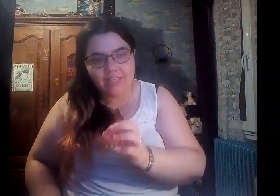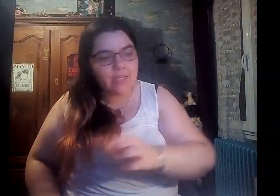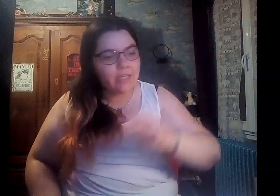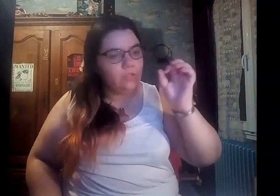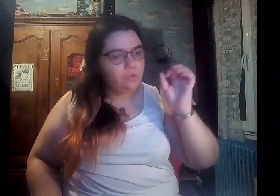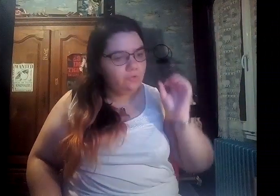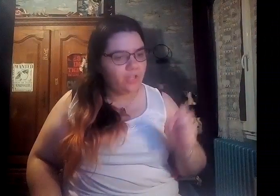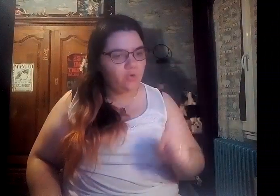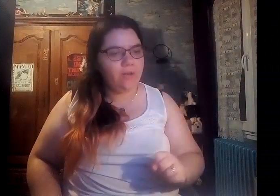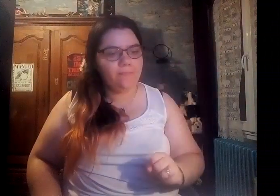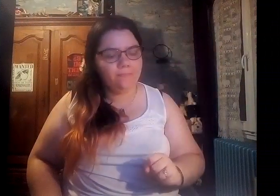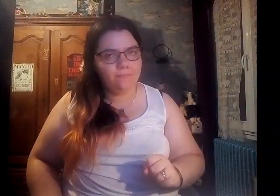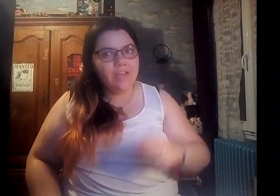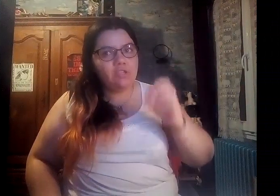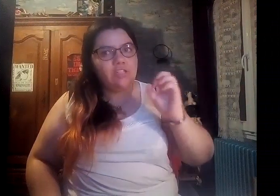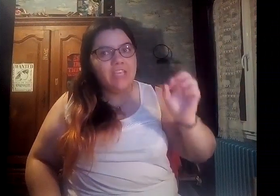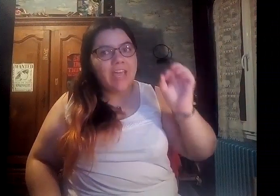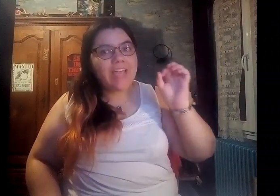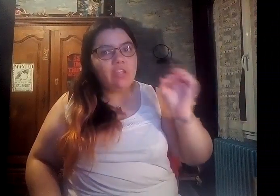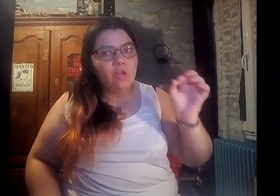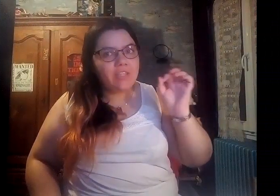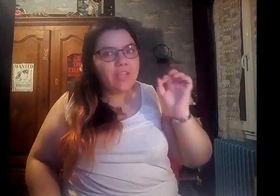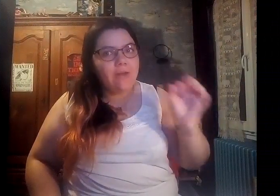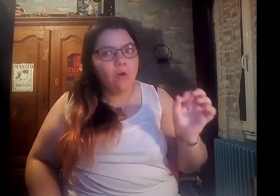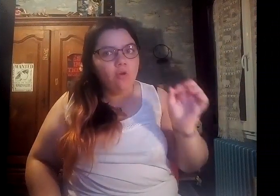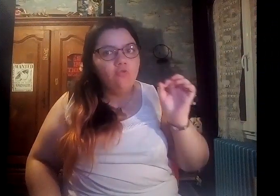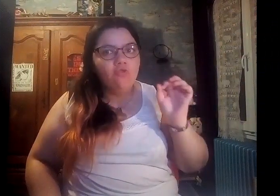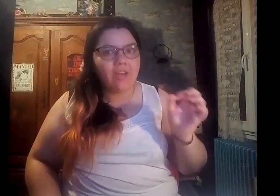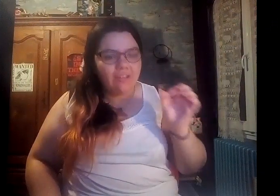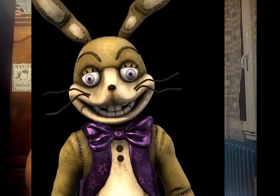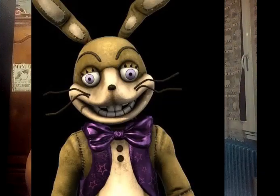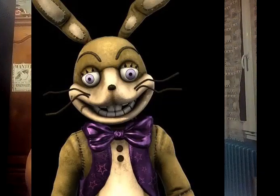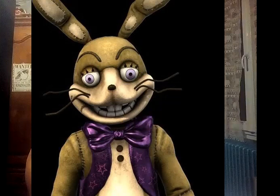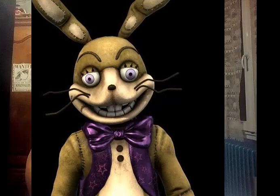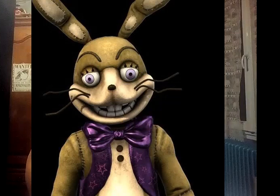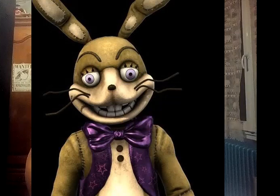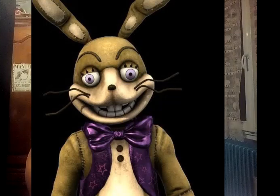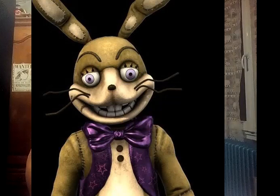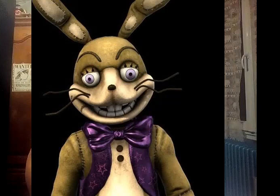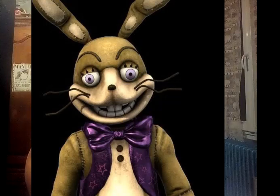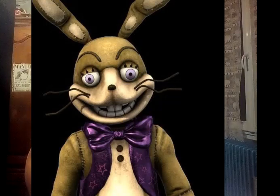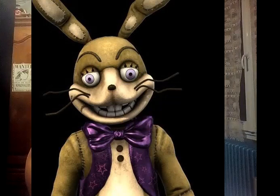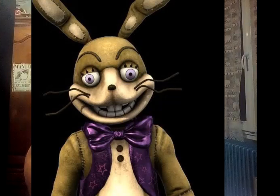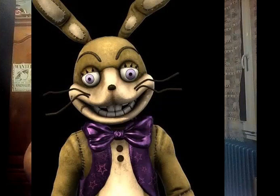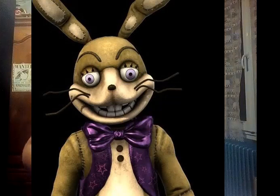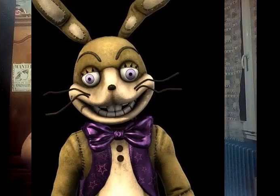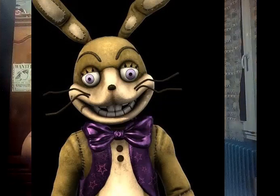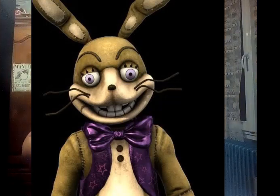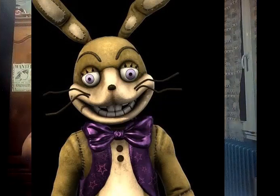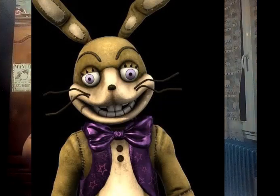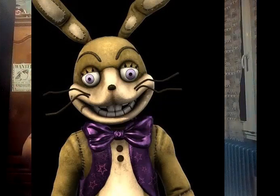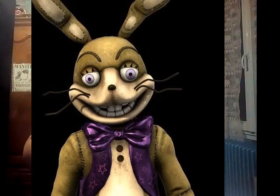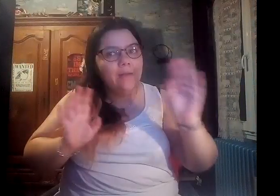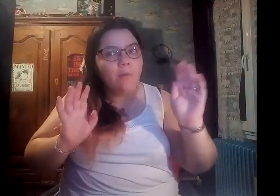du virtuel ceci est totalement une référence à qui fait littéralement